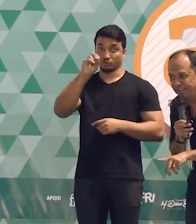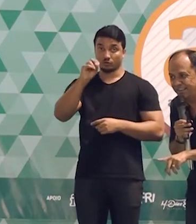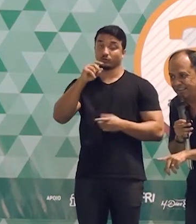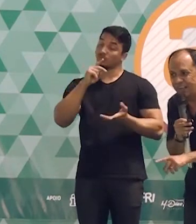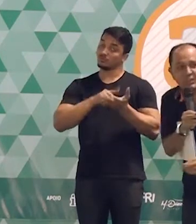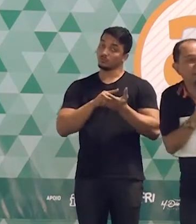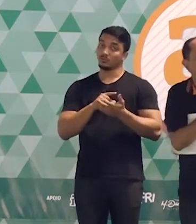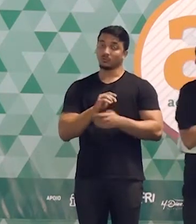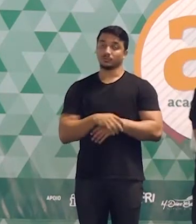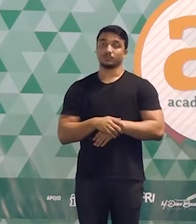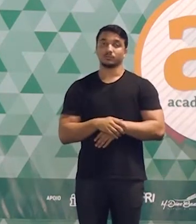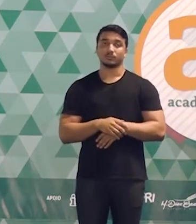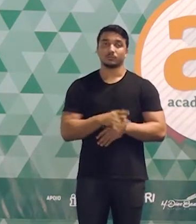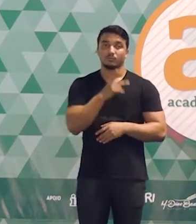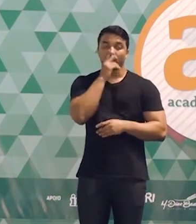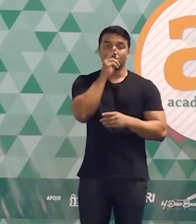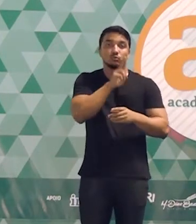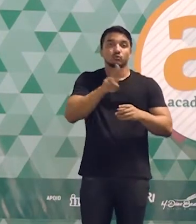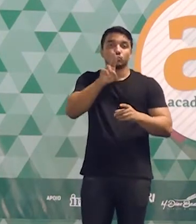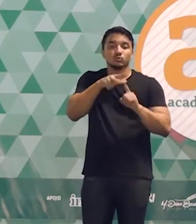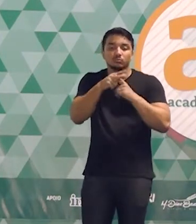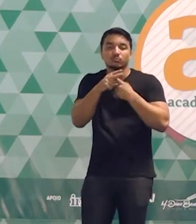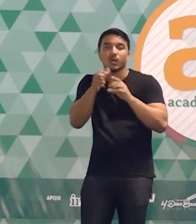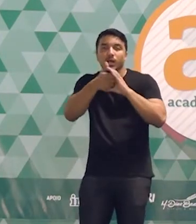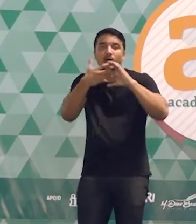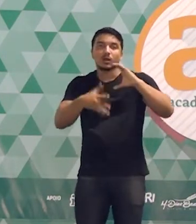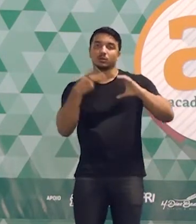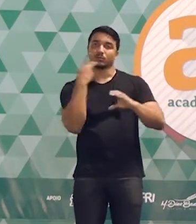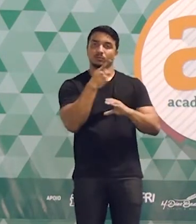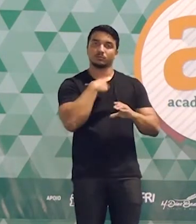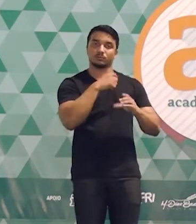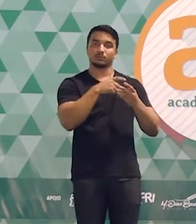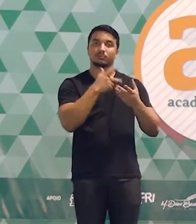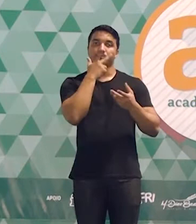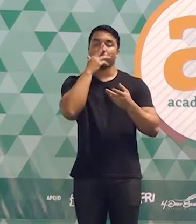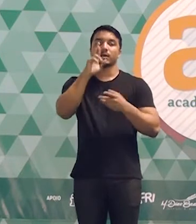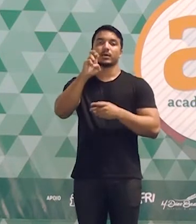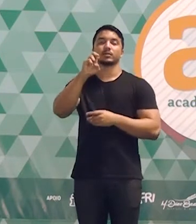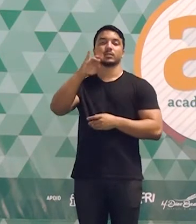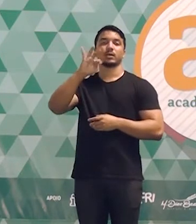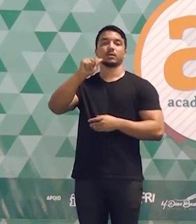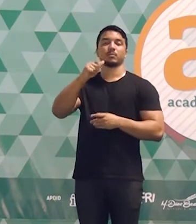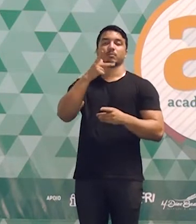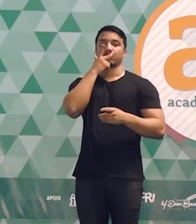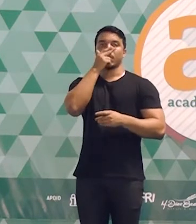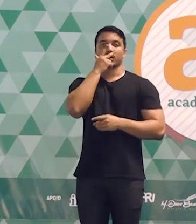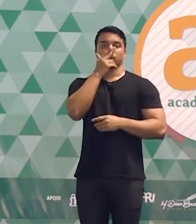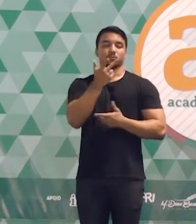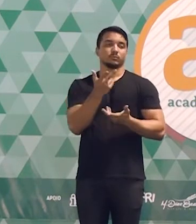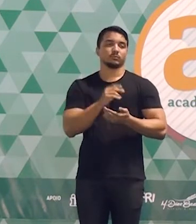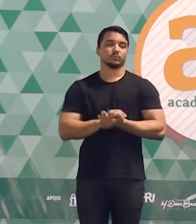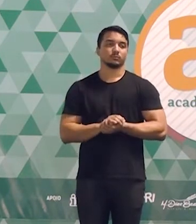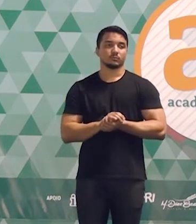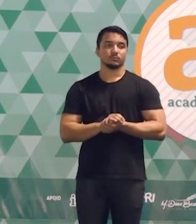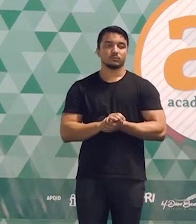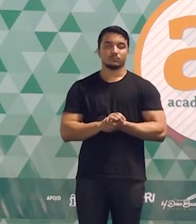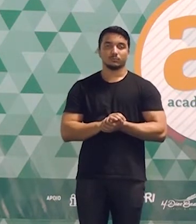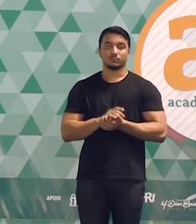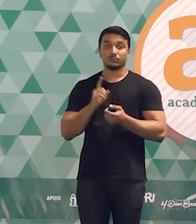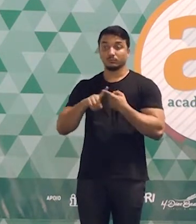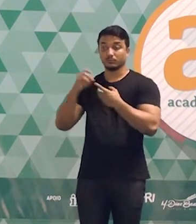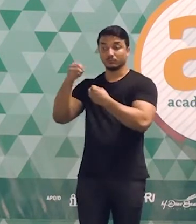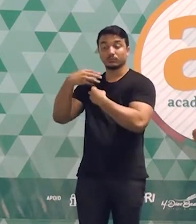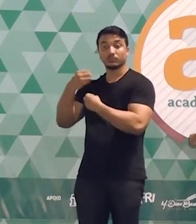injuntivo. Olha como ele está se utilizando de uma característica injuntiva, que parece uma receita. Está vendo isso ou não? E ele